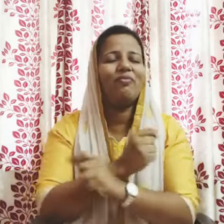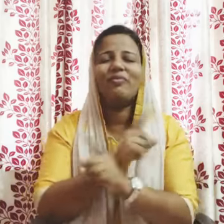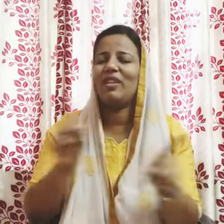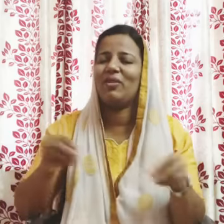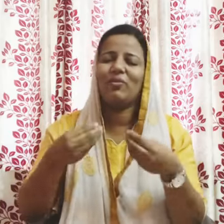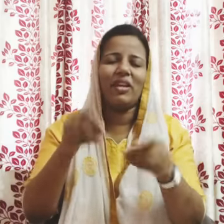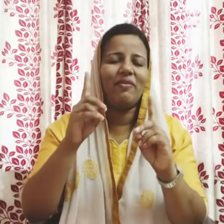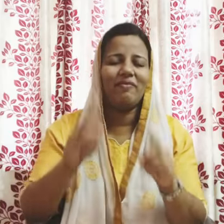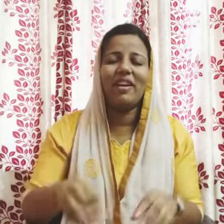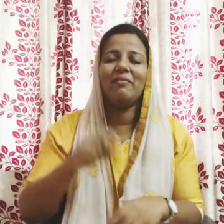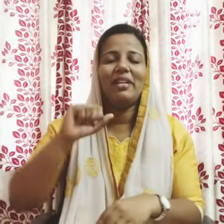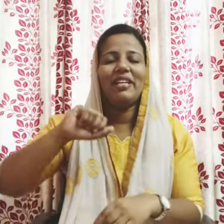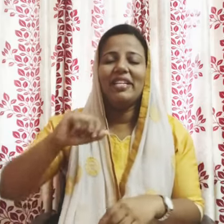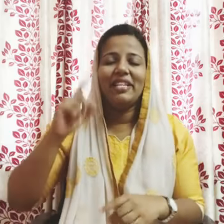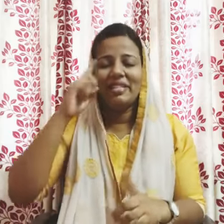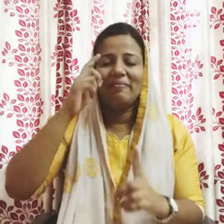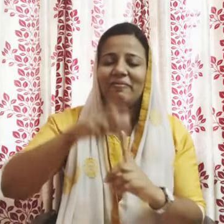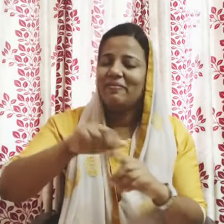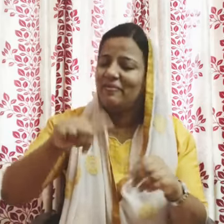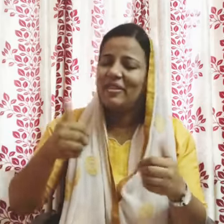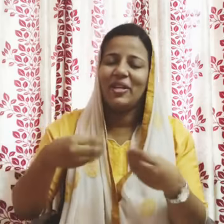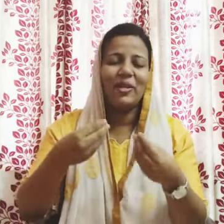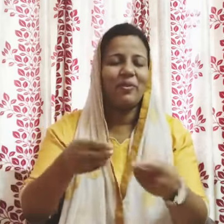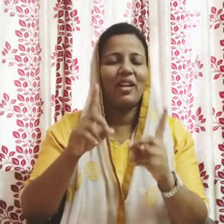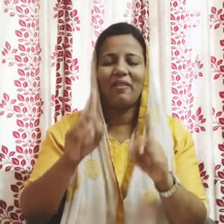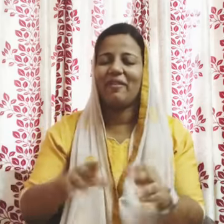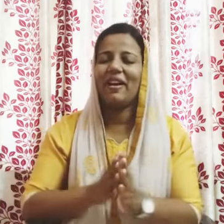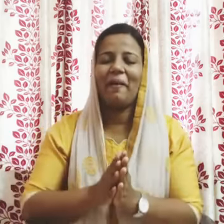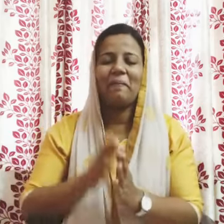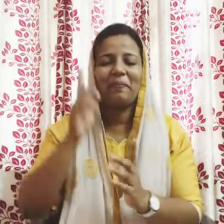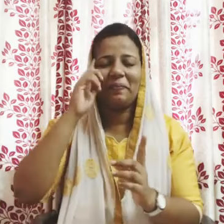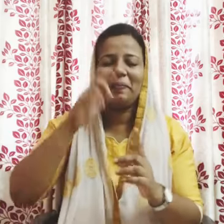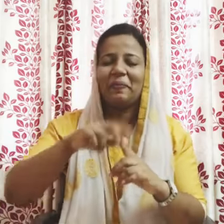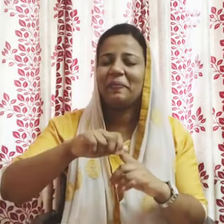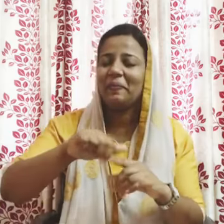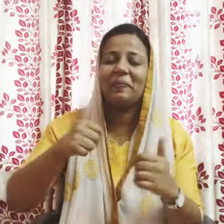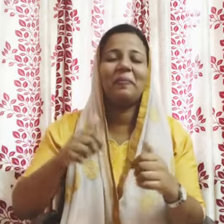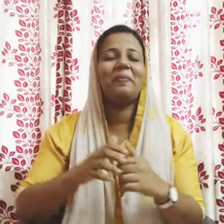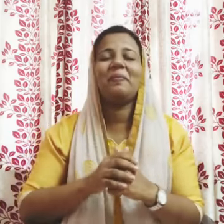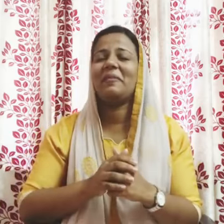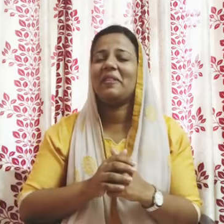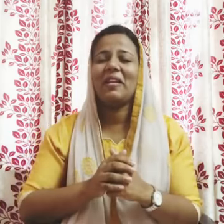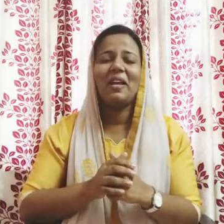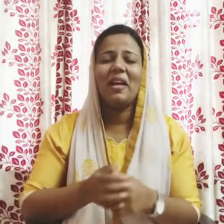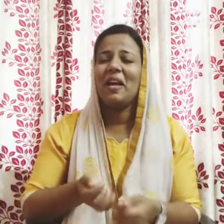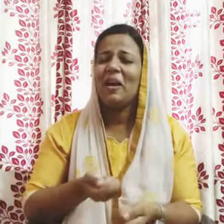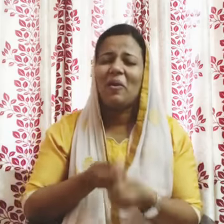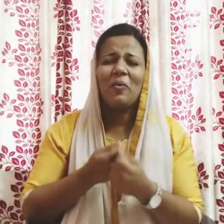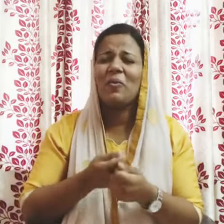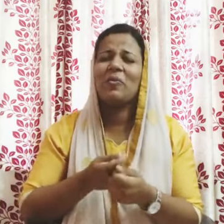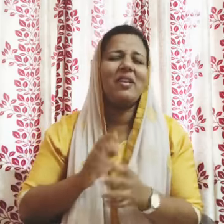കർത്താവ് വിടുവിക്കണമേ. ജയം കൊടുക്കുന്ന കർത്താവ് അങ്ങാകിയാൽ സ്തോത്രം. ജയത്തിന് കുതിരവർത്ഥമാണെന്ന് പറഞ്ഞിട്ടുണ്ട്. അതേ കർത്താവെ, അങ്ങ്